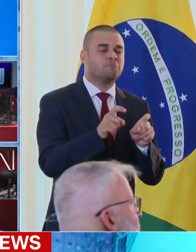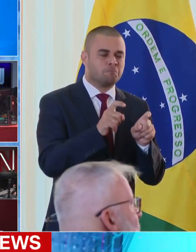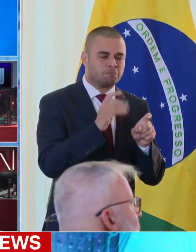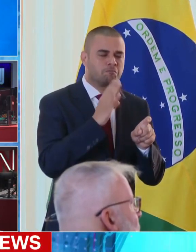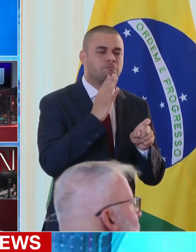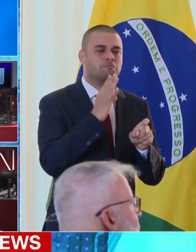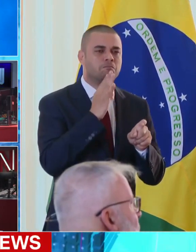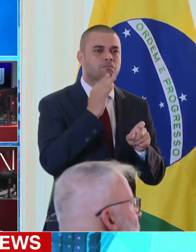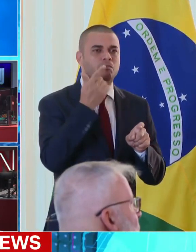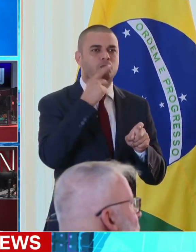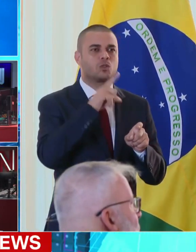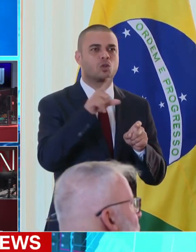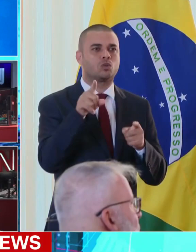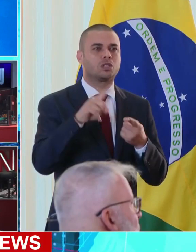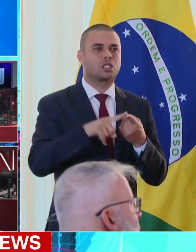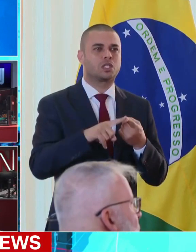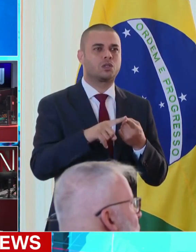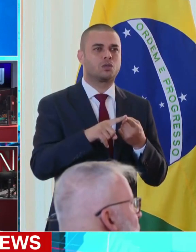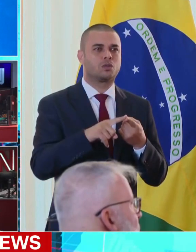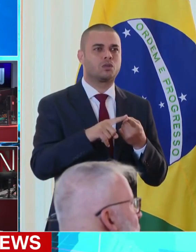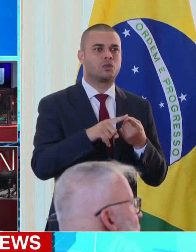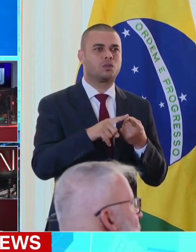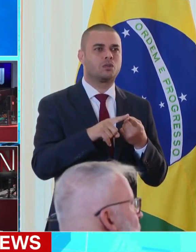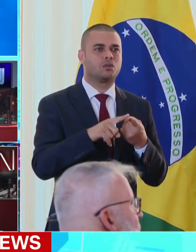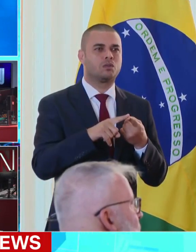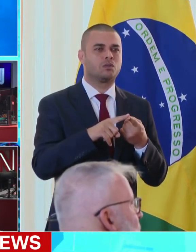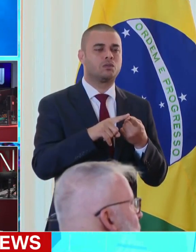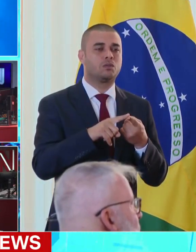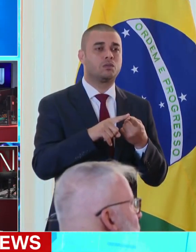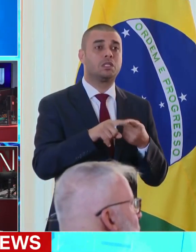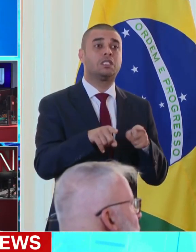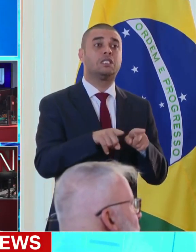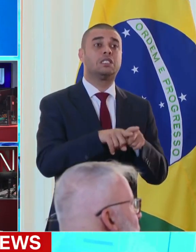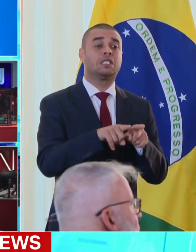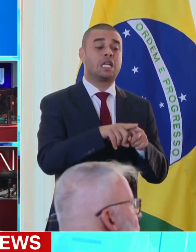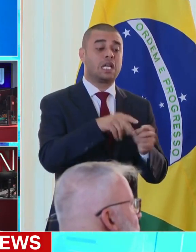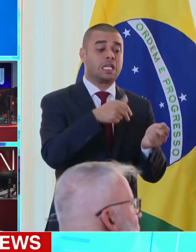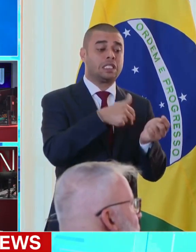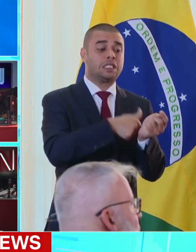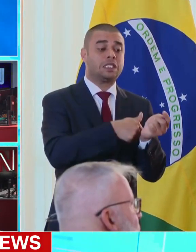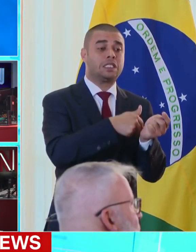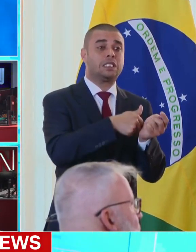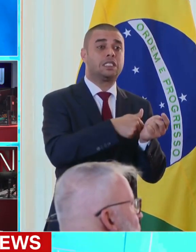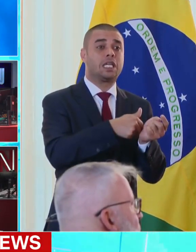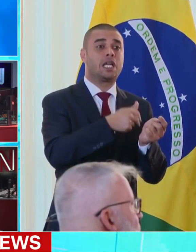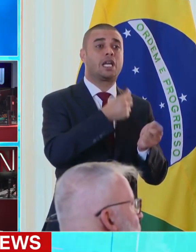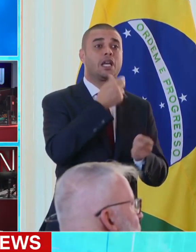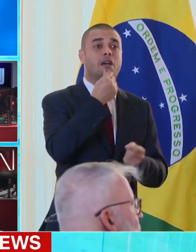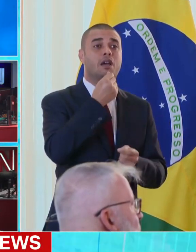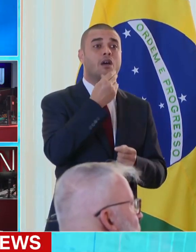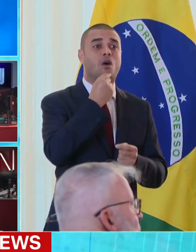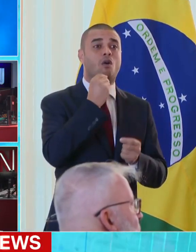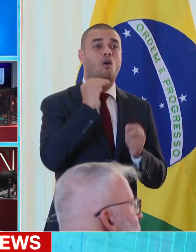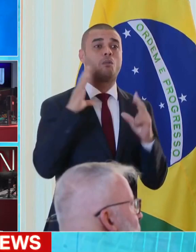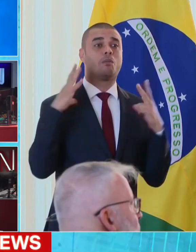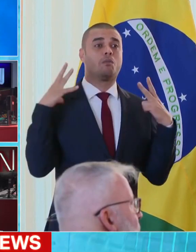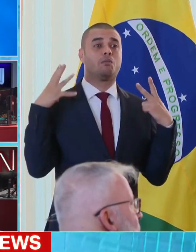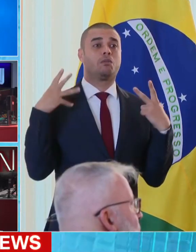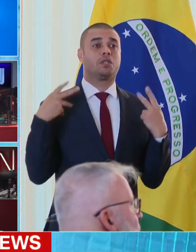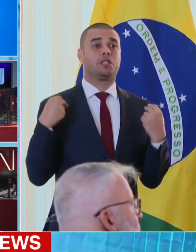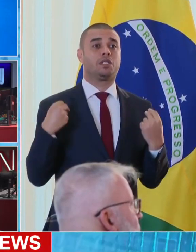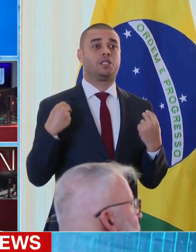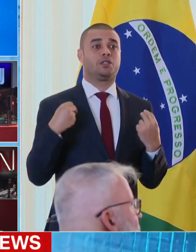mérito que a representação seja procedente são 13 vídeos que o MPF quer tirar do ar dizendo que bolsonaro cometeu